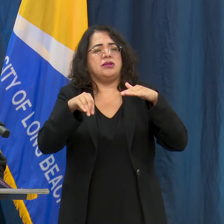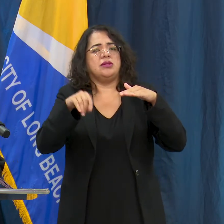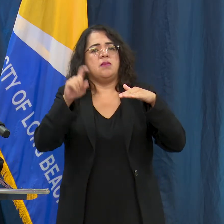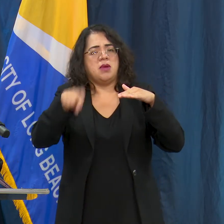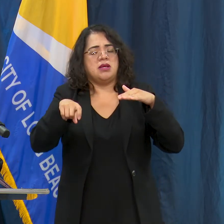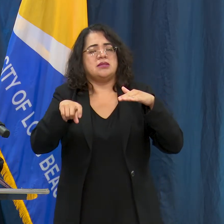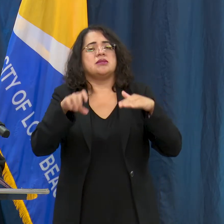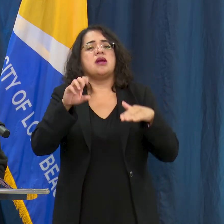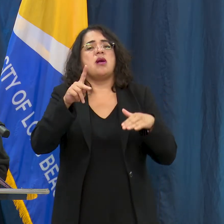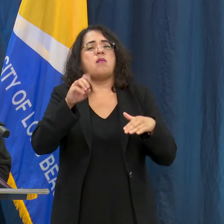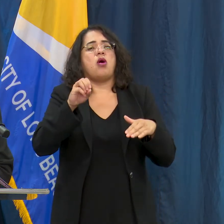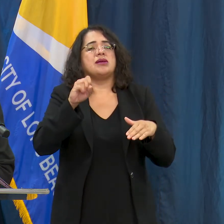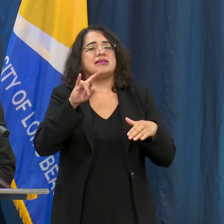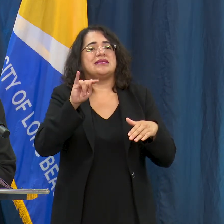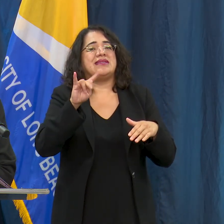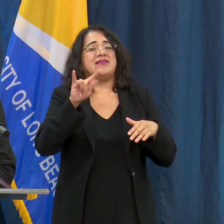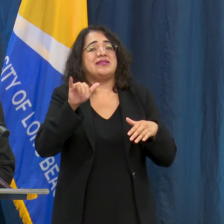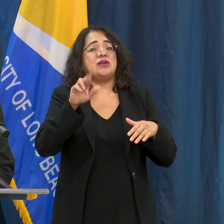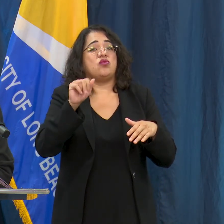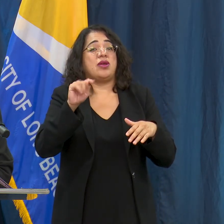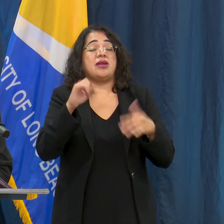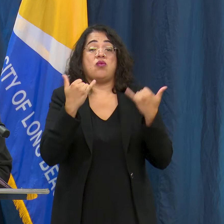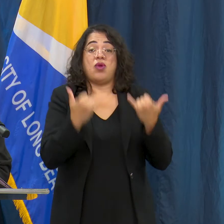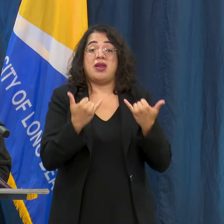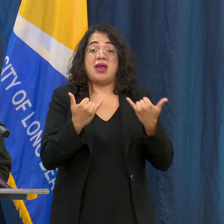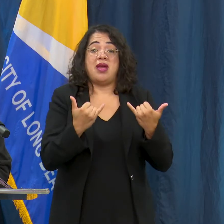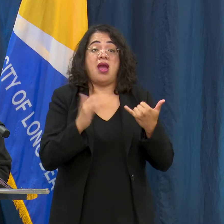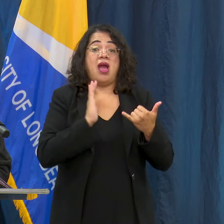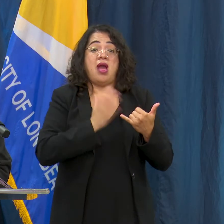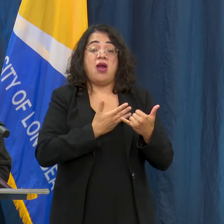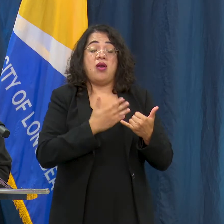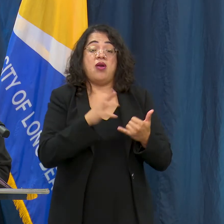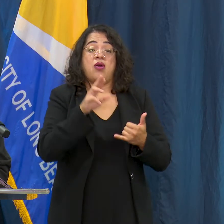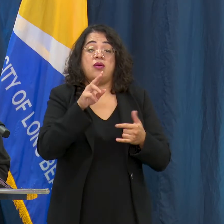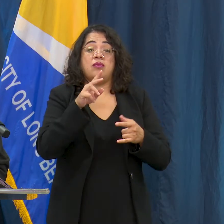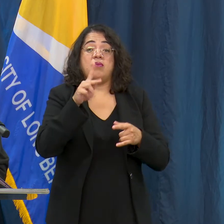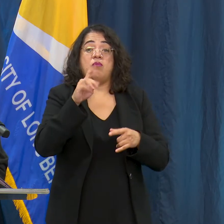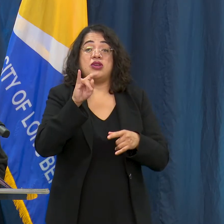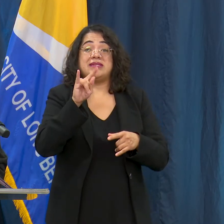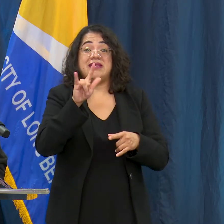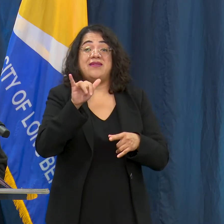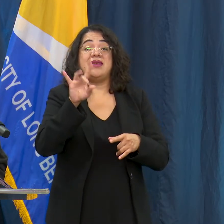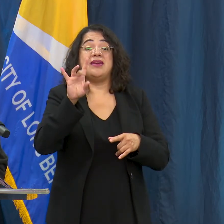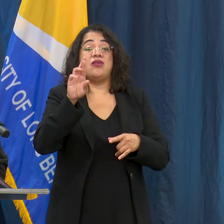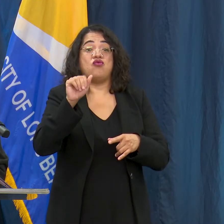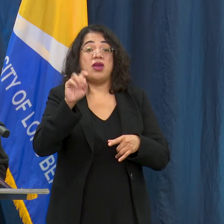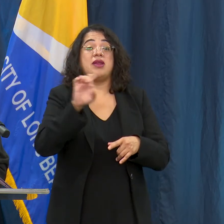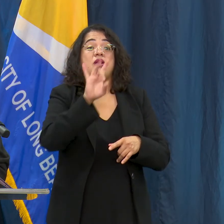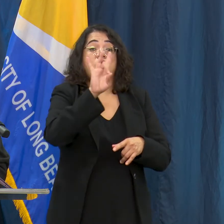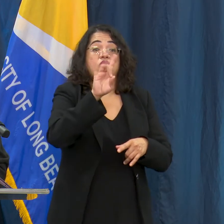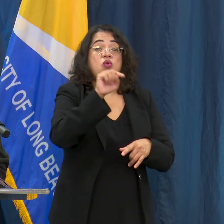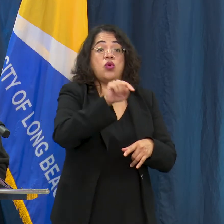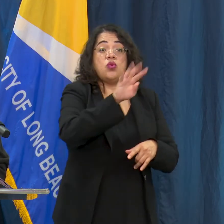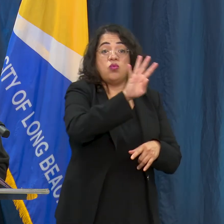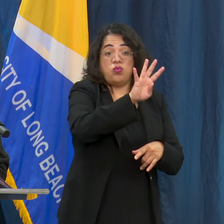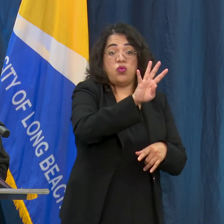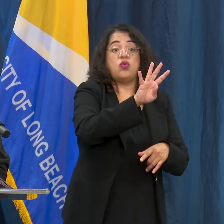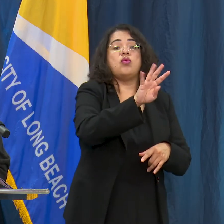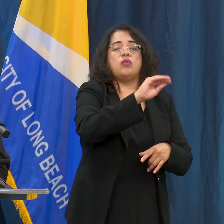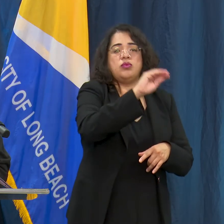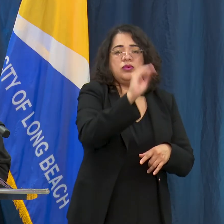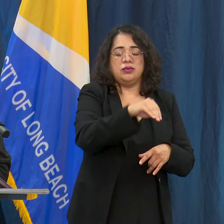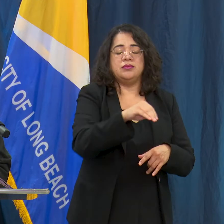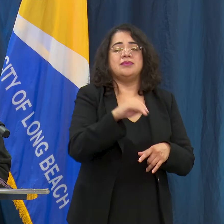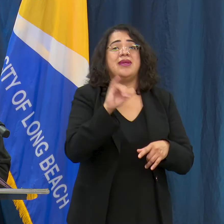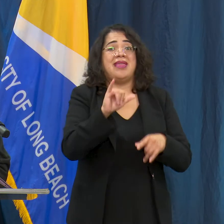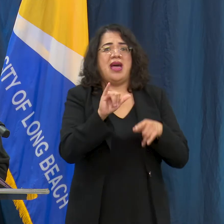de 8%. Actualmente, nuestra tasa de positividad de pruebas es el 8.4%. La positividad es